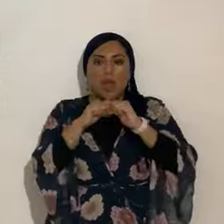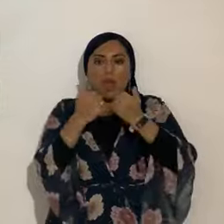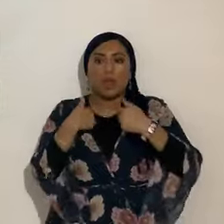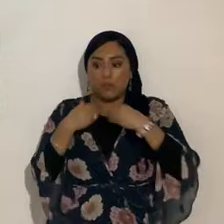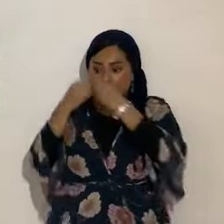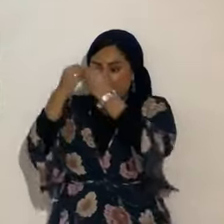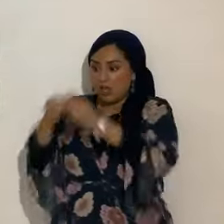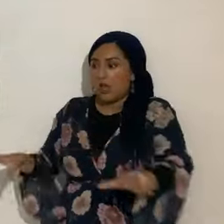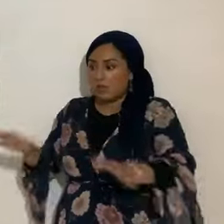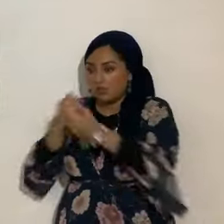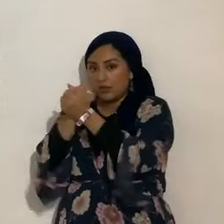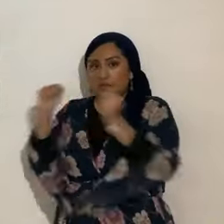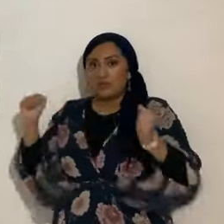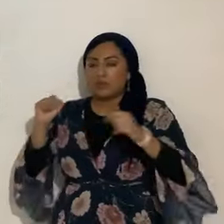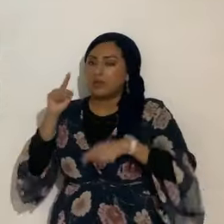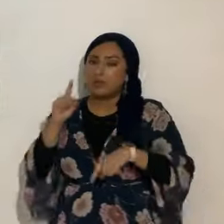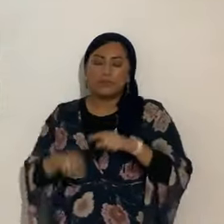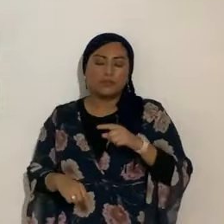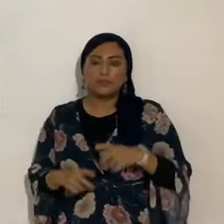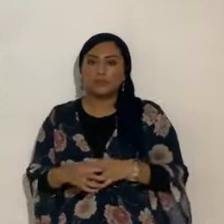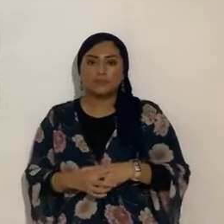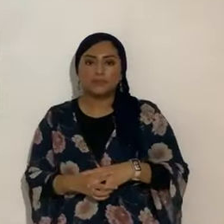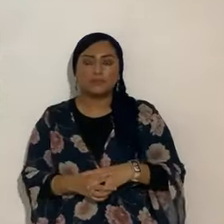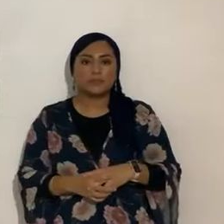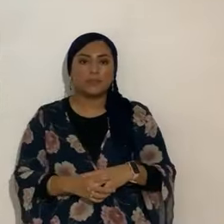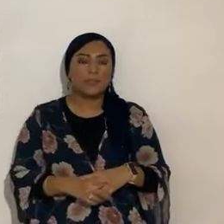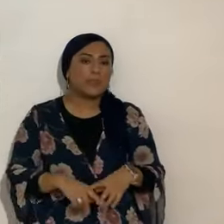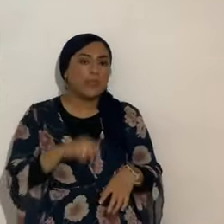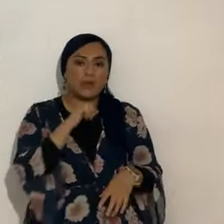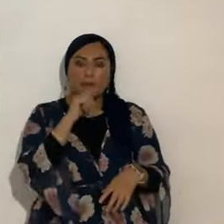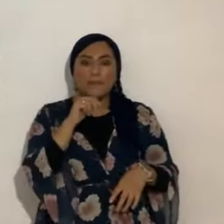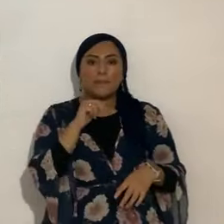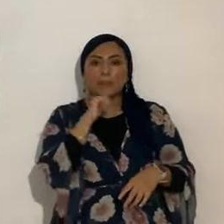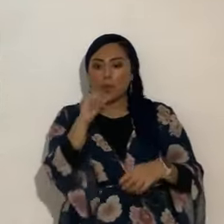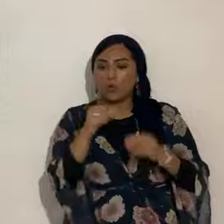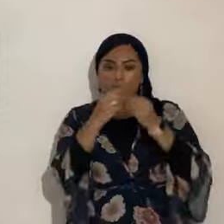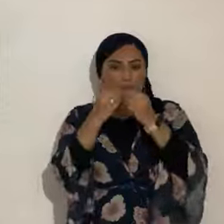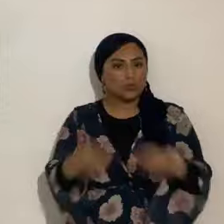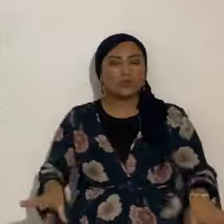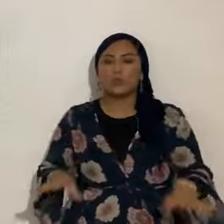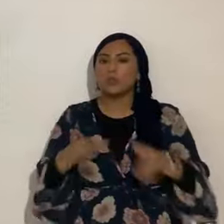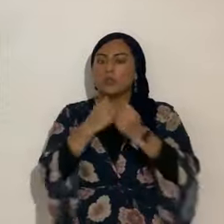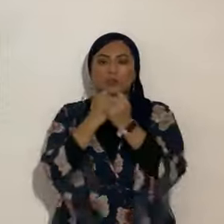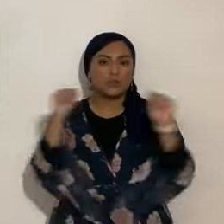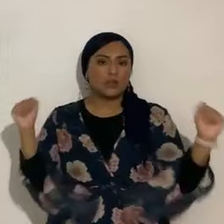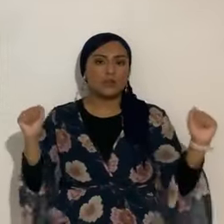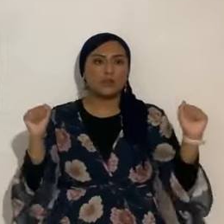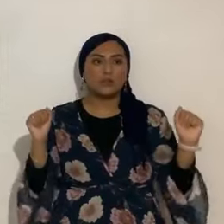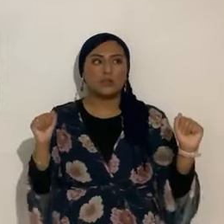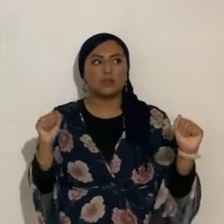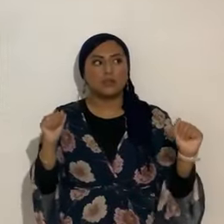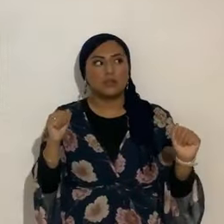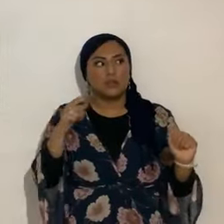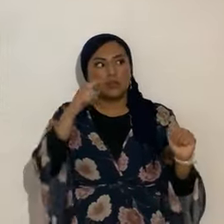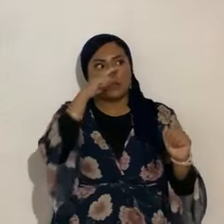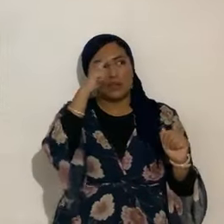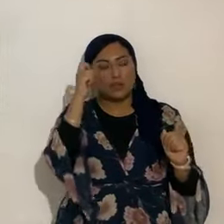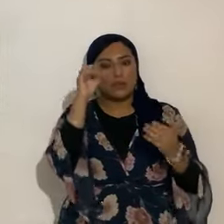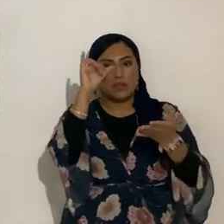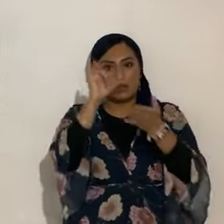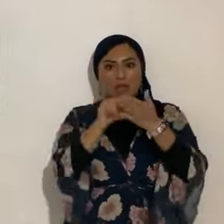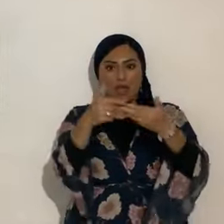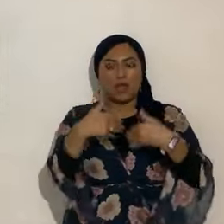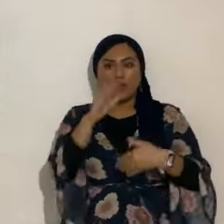grande? Dice Pablo. Entonces, no te vuelvas a desheredar porque, ¿cómo te podía explicar? Eso ha estado en